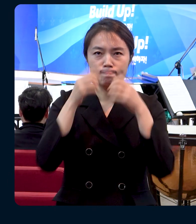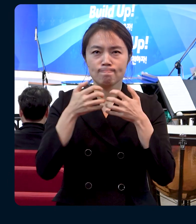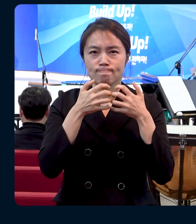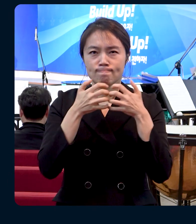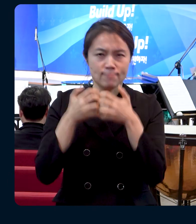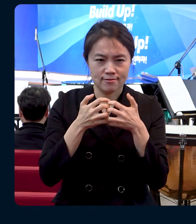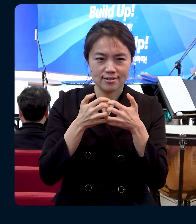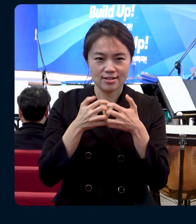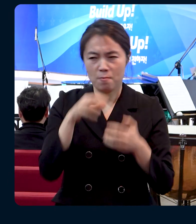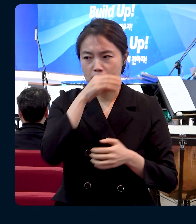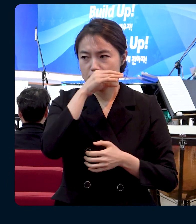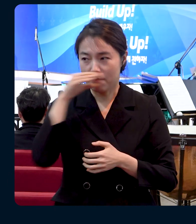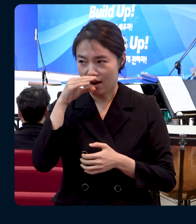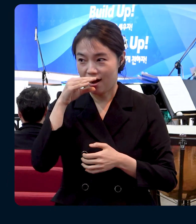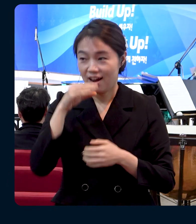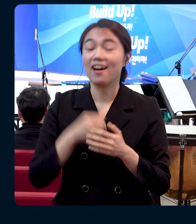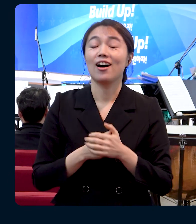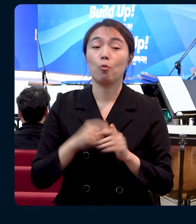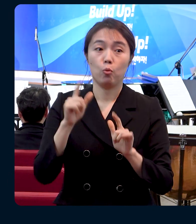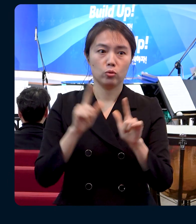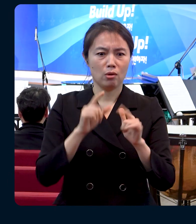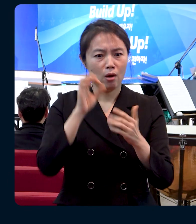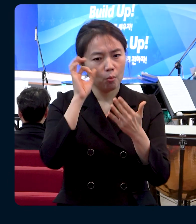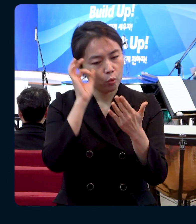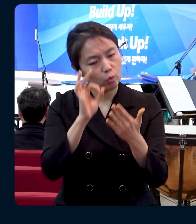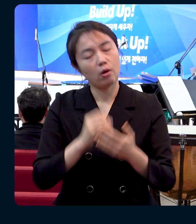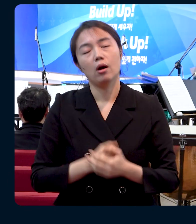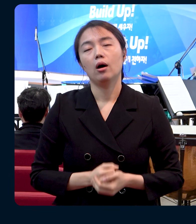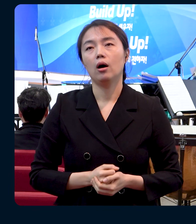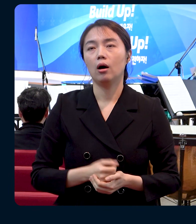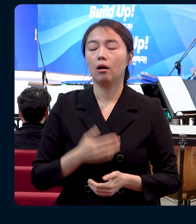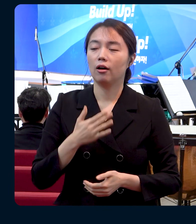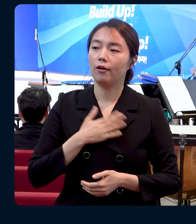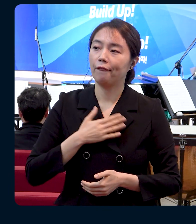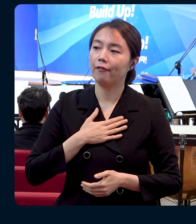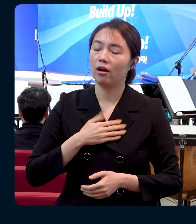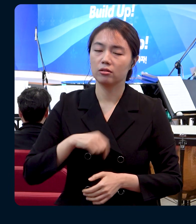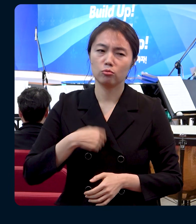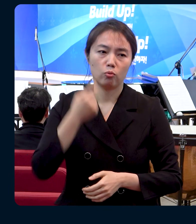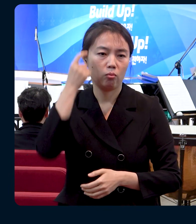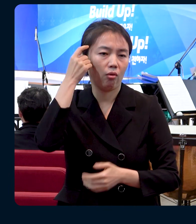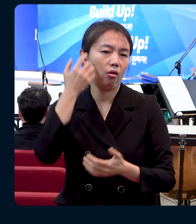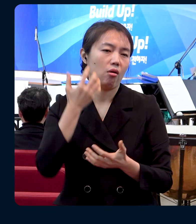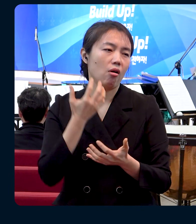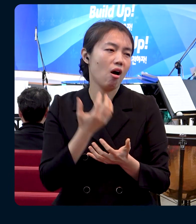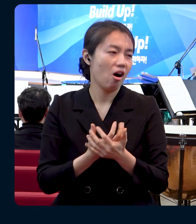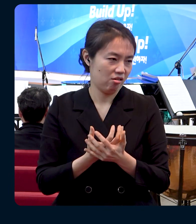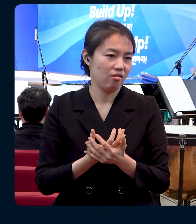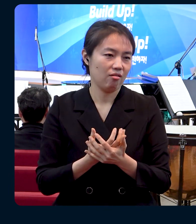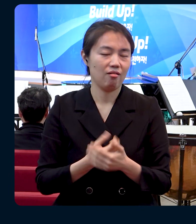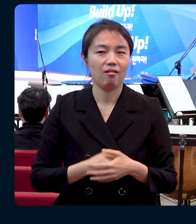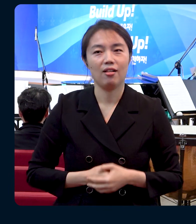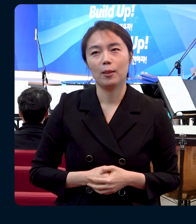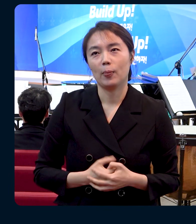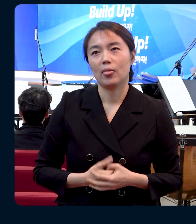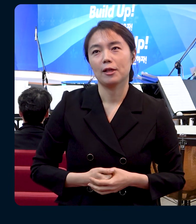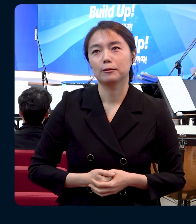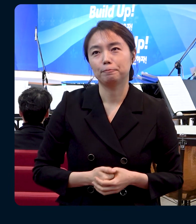뭐라고 설명할 수 없을 정도로 아주 추하고 비참한 그런 모습으로 그 거울에 비춰진 거예요.